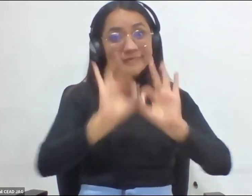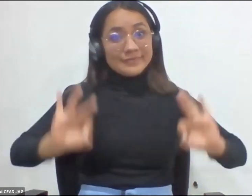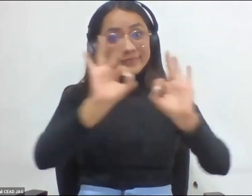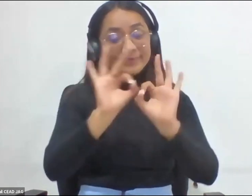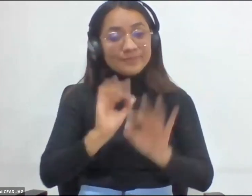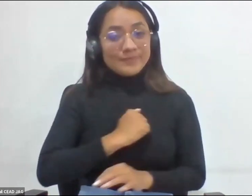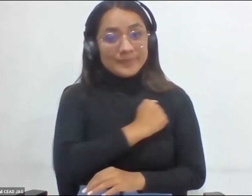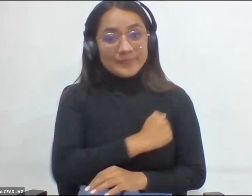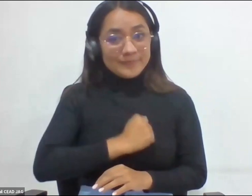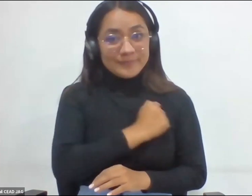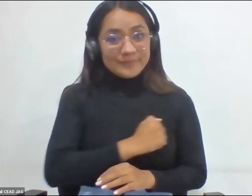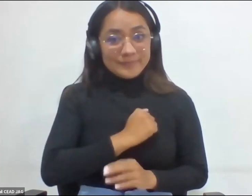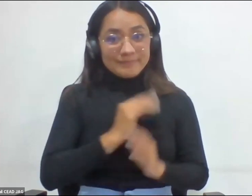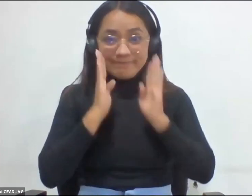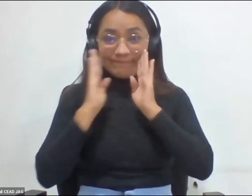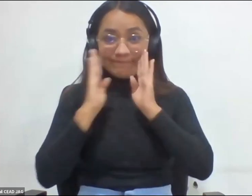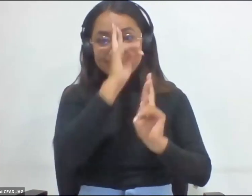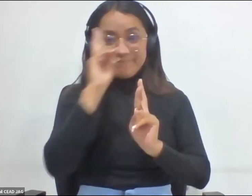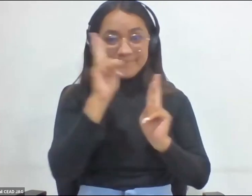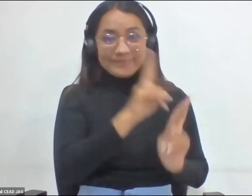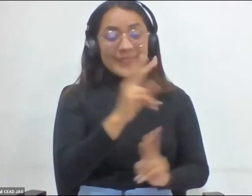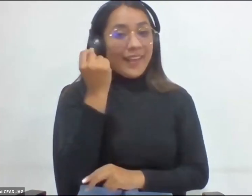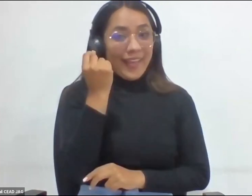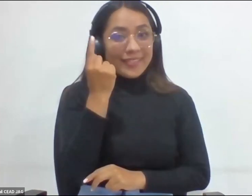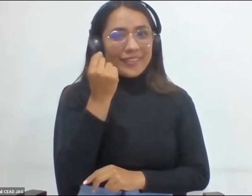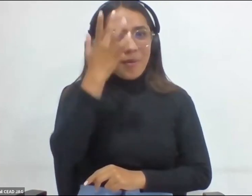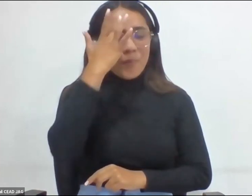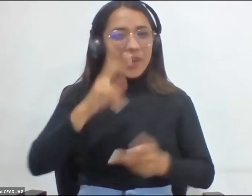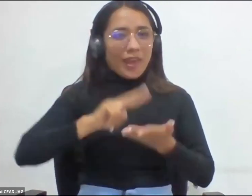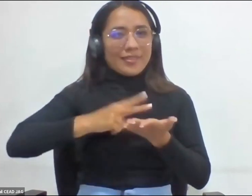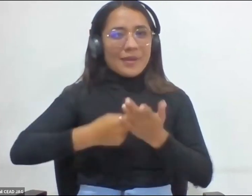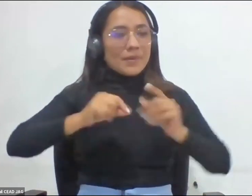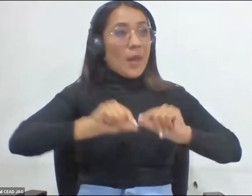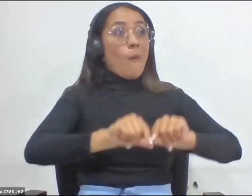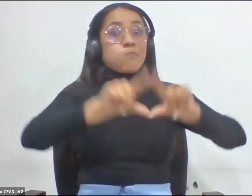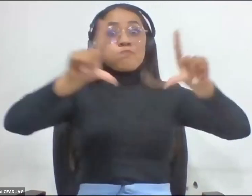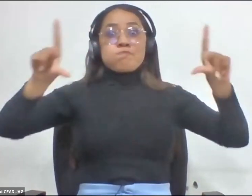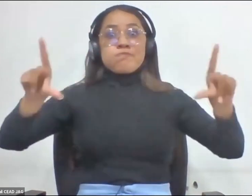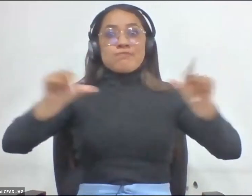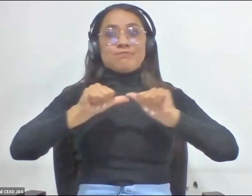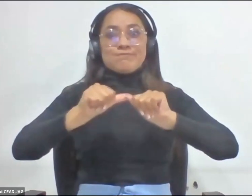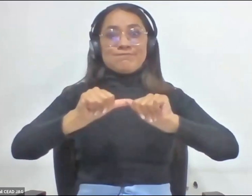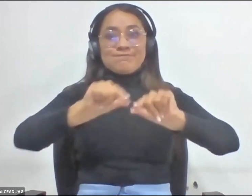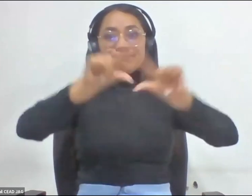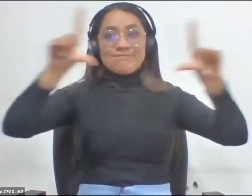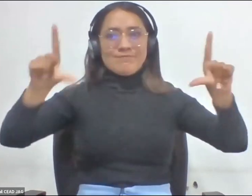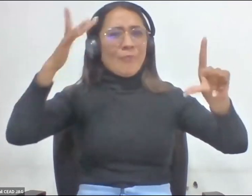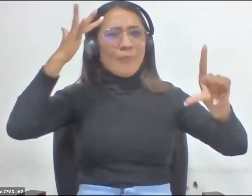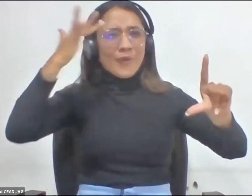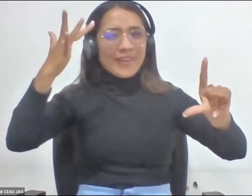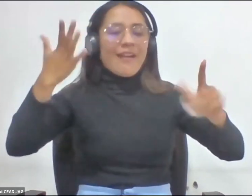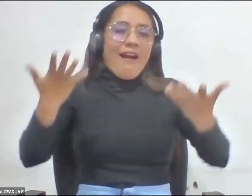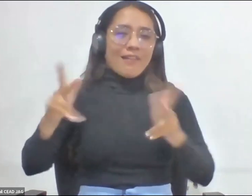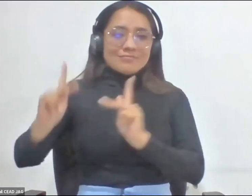favor nos entiendan Por qué ponemos en pantalla el servicio de intérprete para esos estudiantes